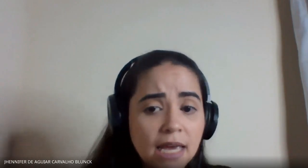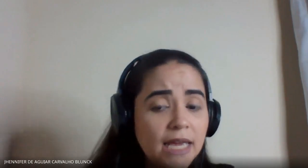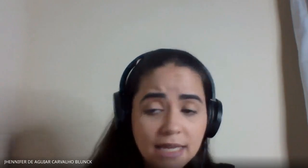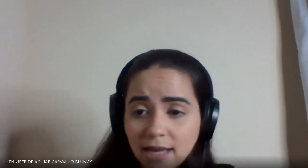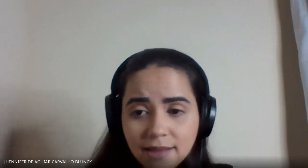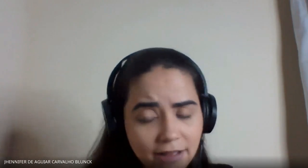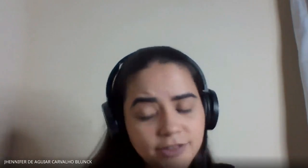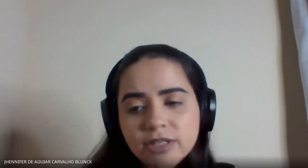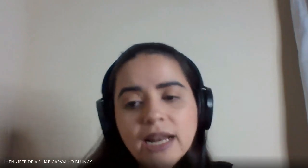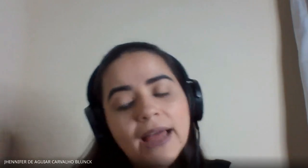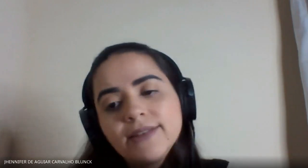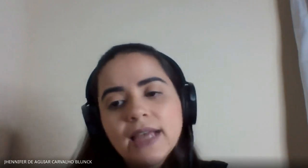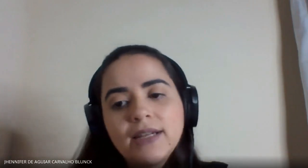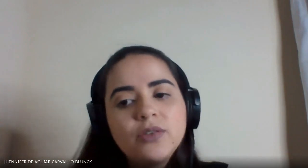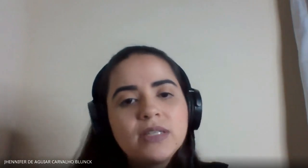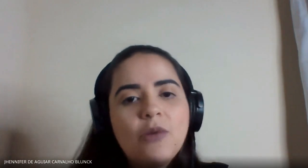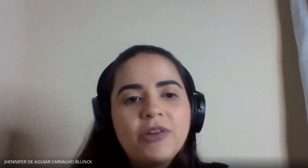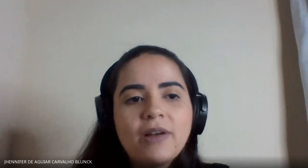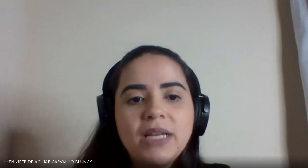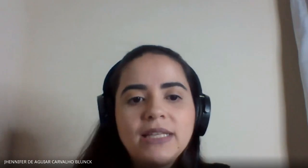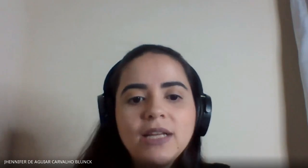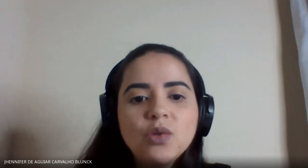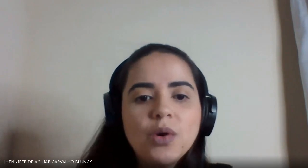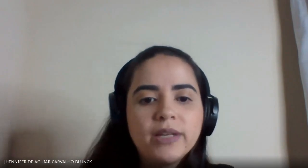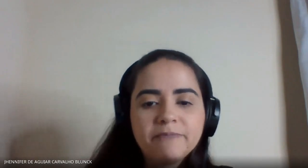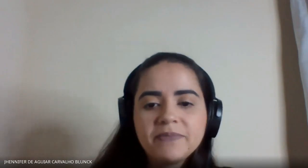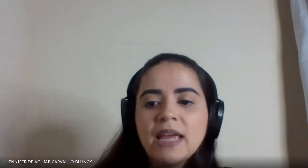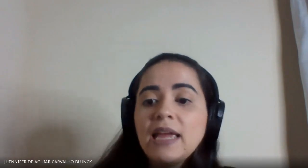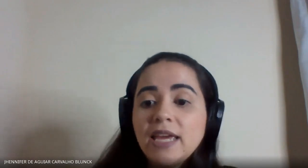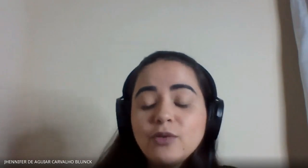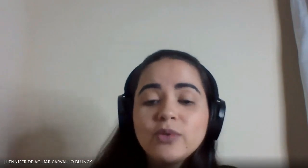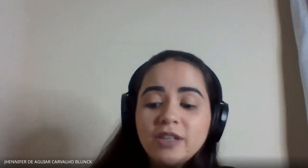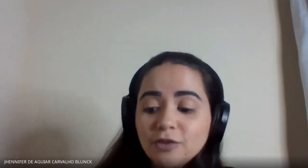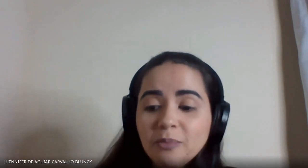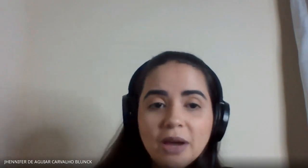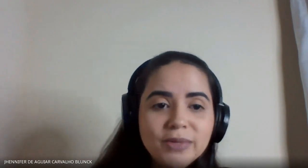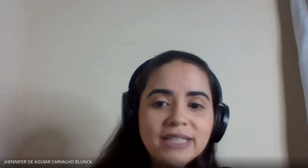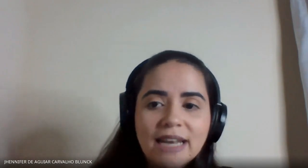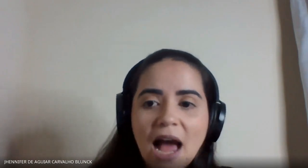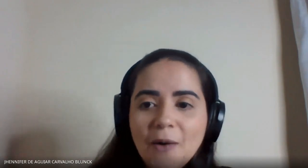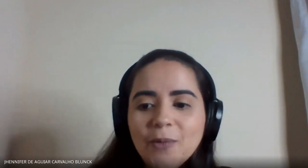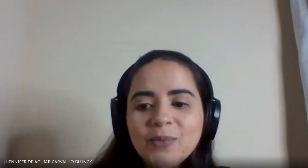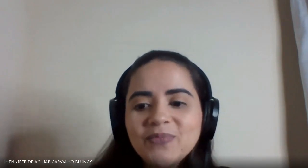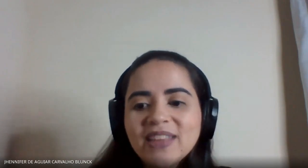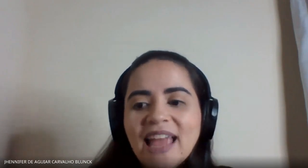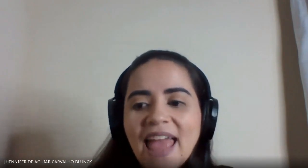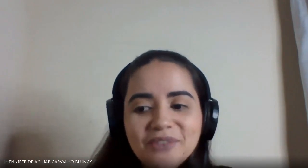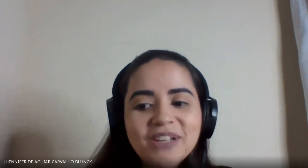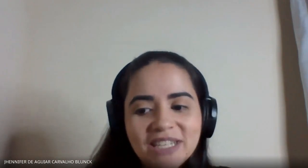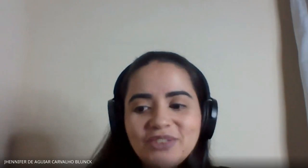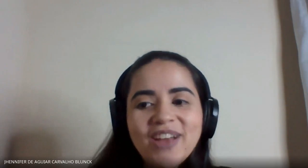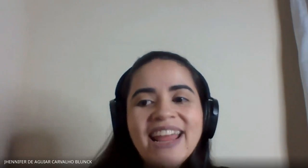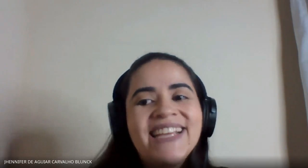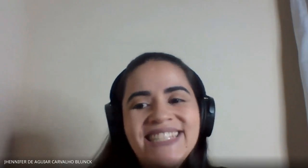anos. E ela dava os sinais, ela deu sinal para a família dela toda. Inclusive o meu sinal,